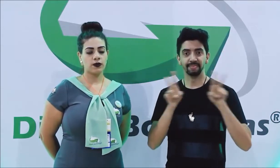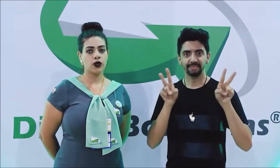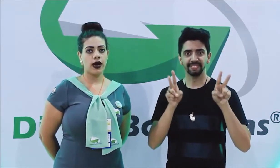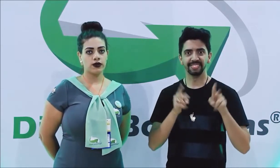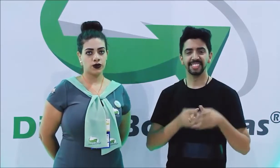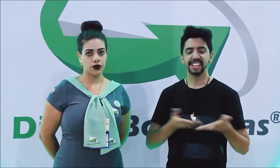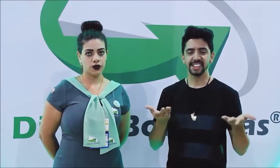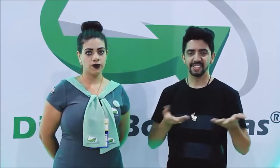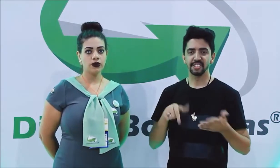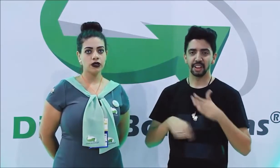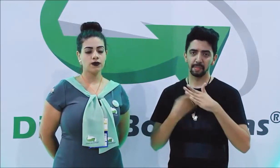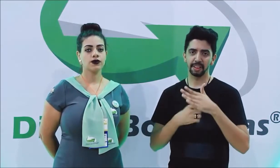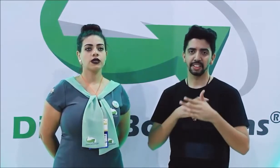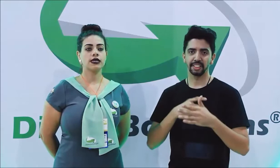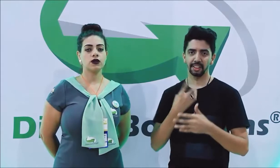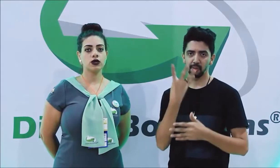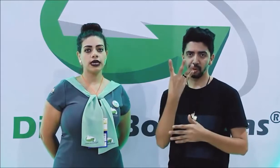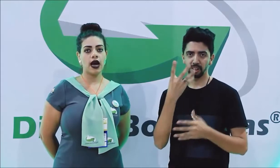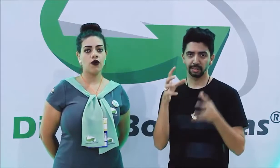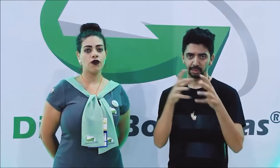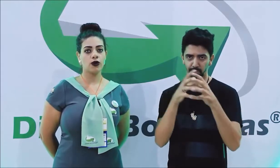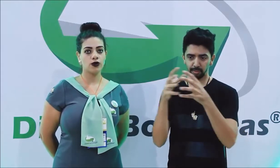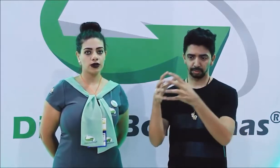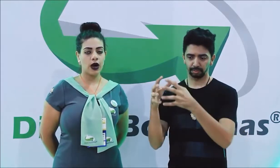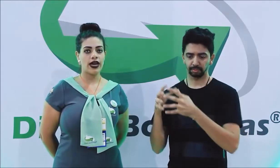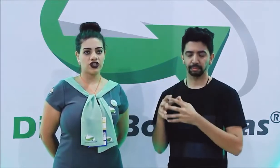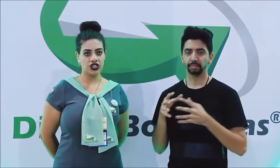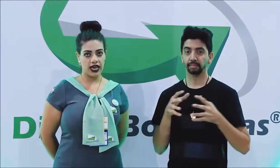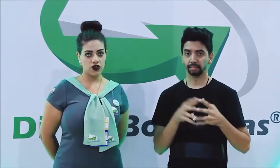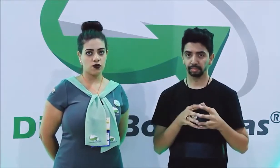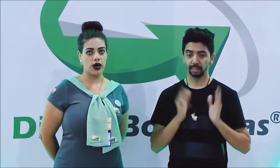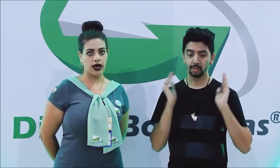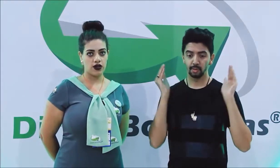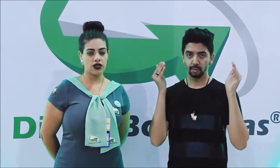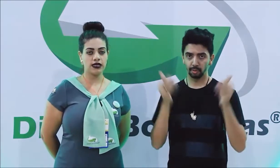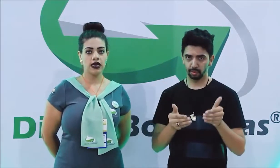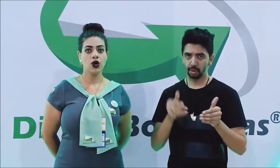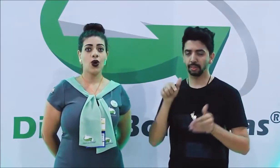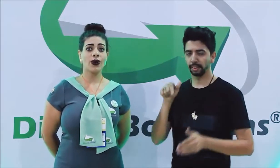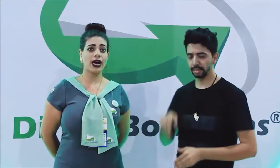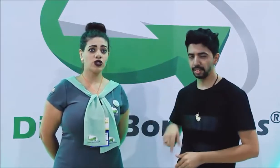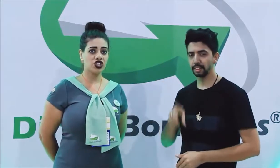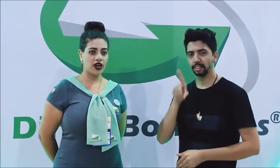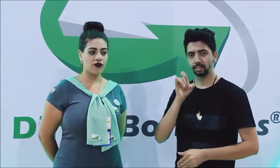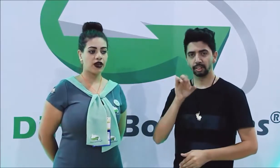por 4 grupos, sendo que o foco total é a Direct Borrachas, com o carro-chefe